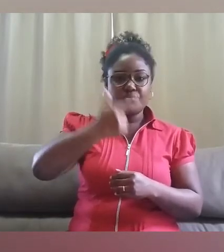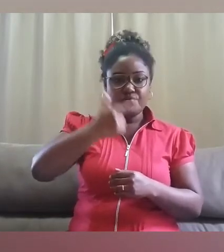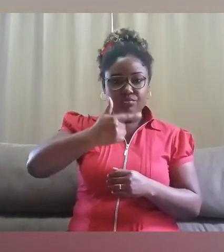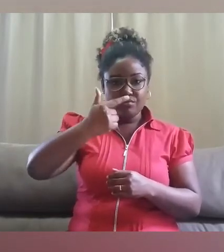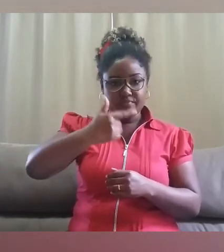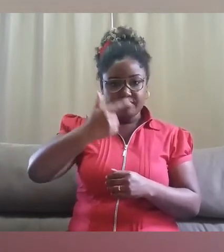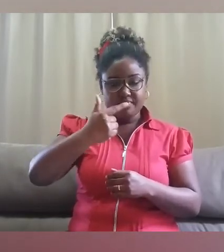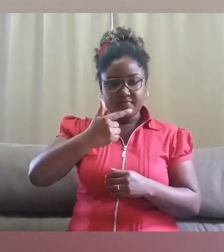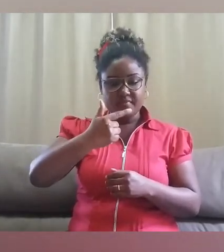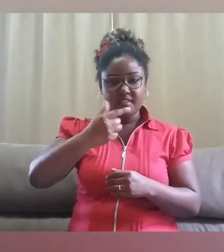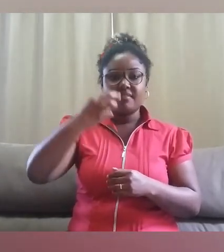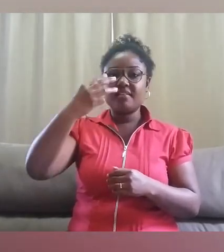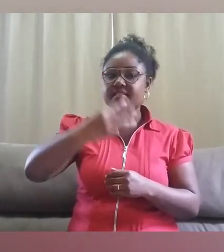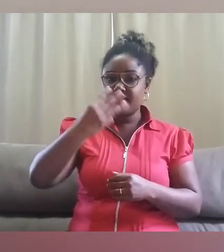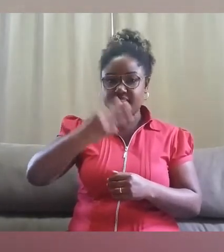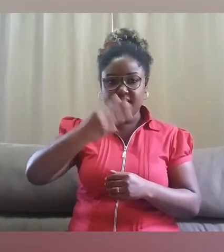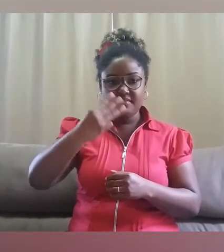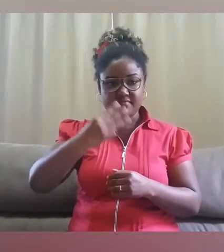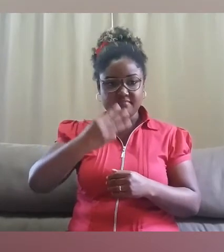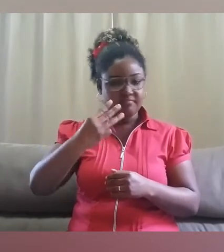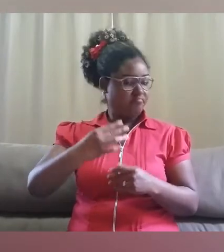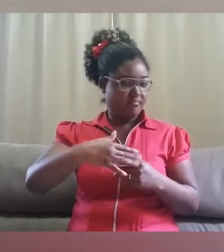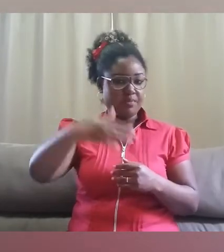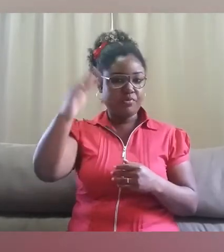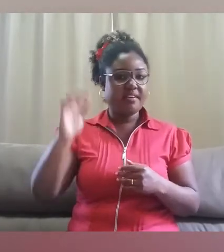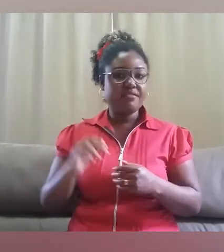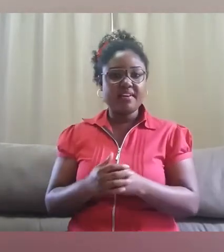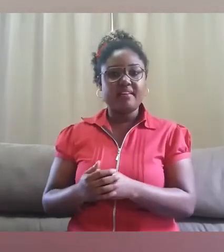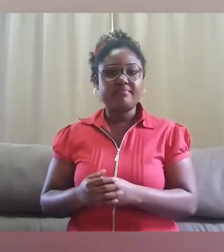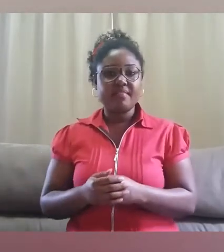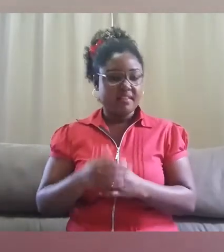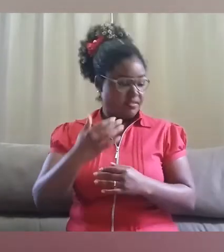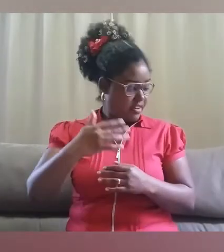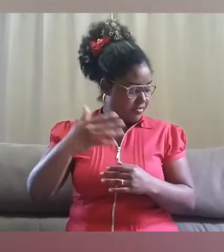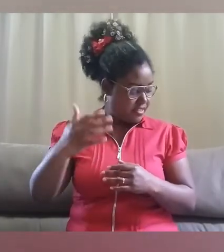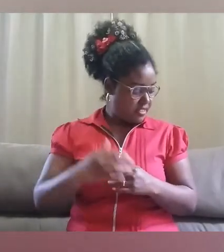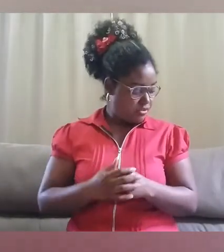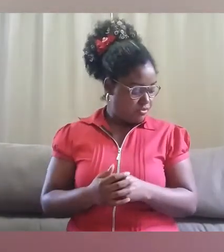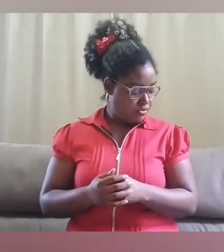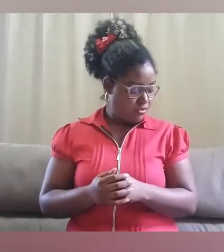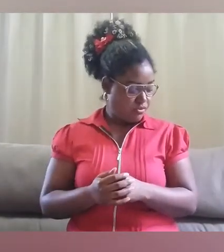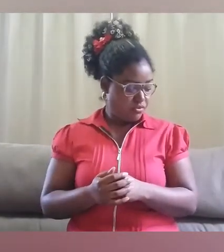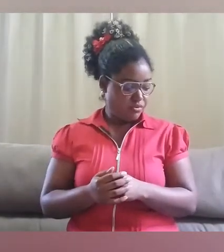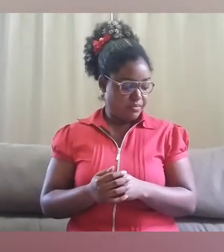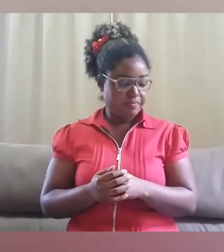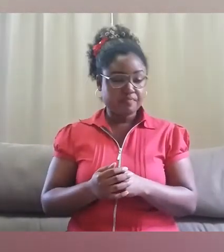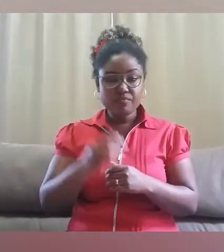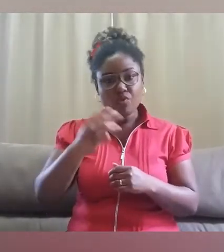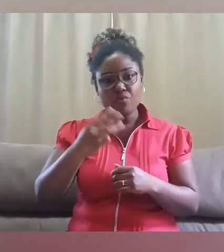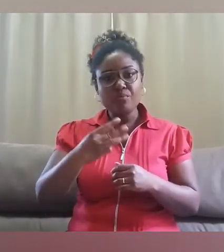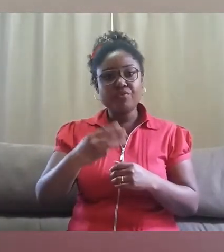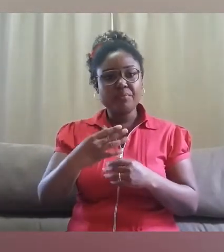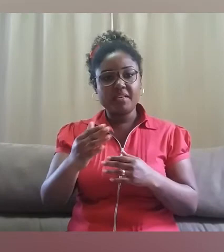Segundo. Terceiro. E por aí vai. Vai fazendo o movimento